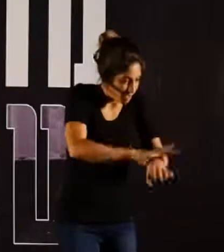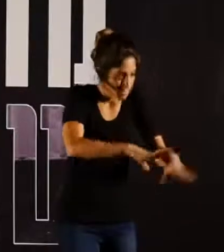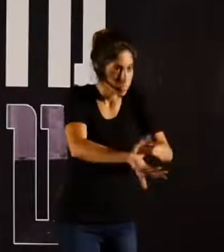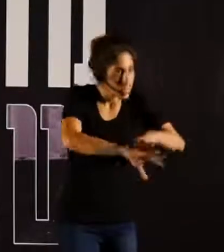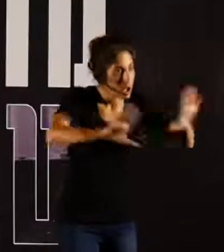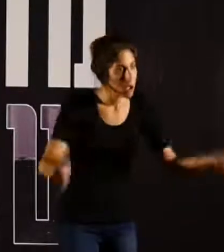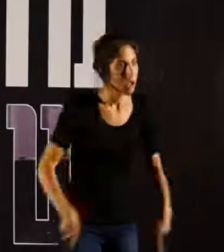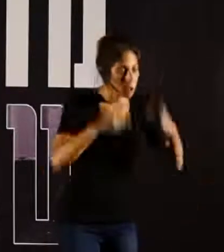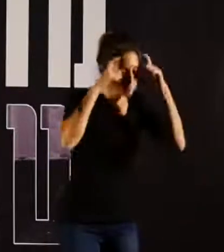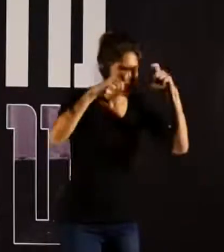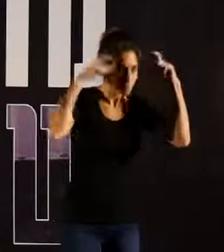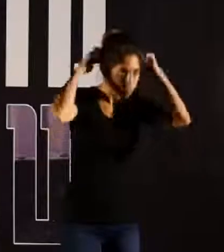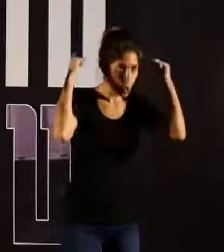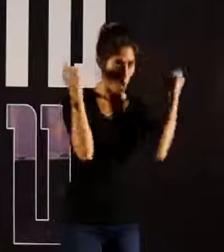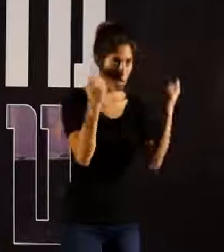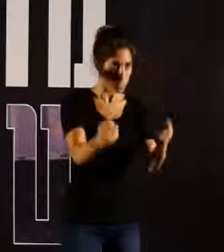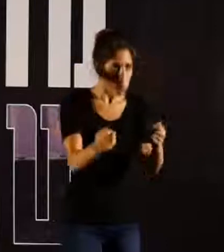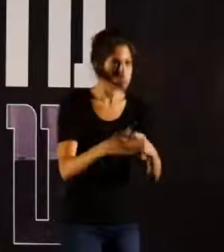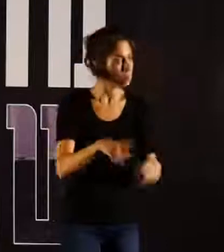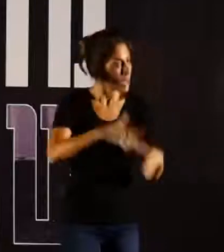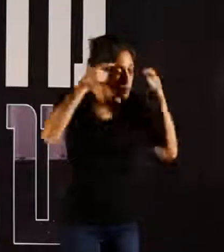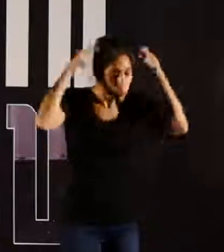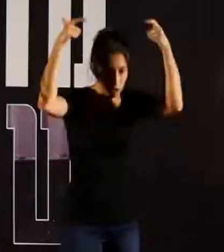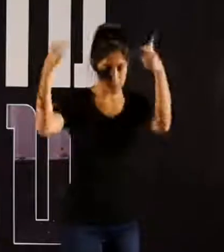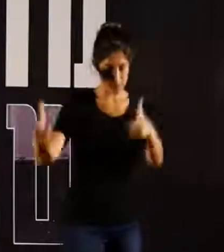הפלנלית, ואני מוריד את הקסדה ואת הנשק,